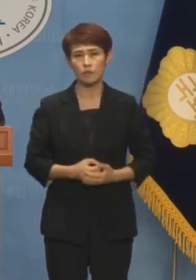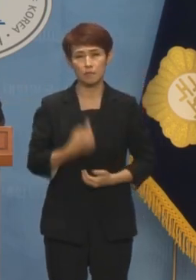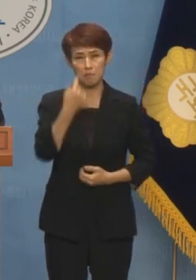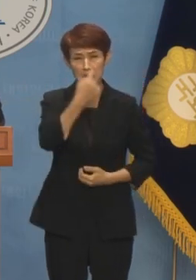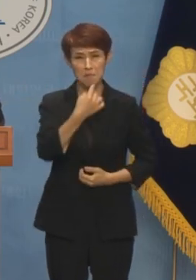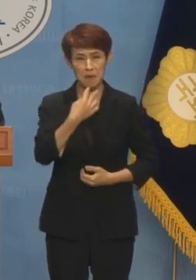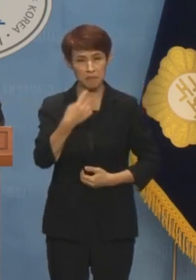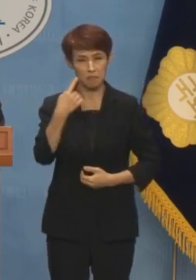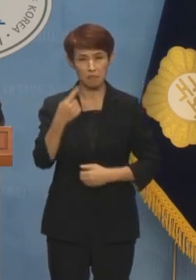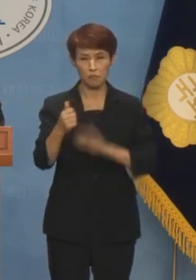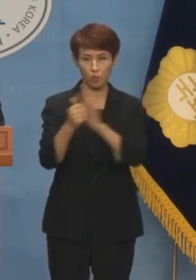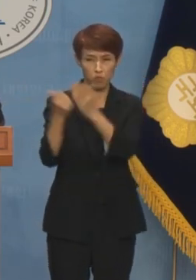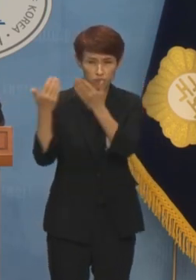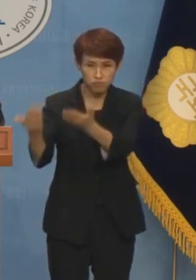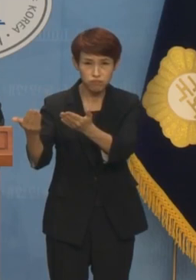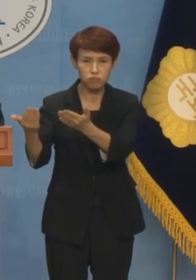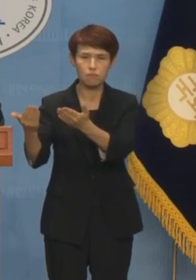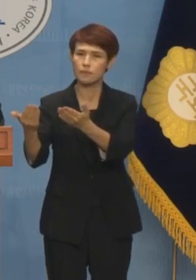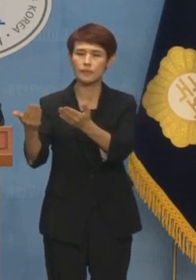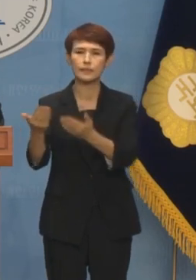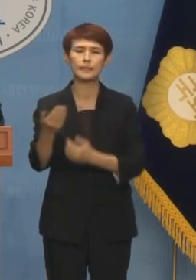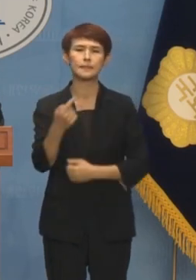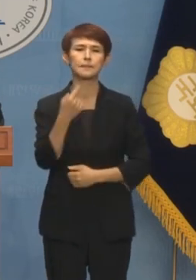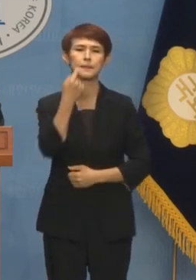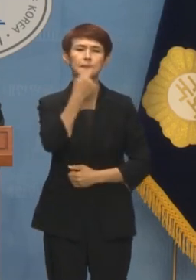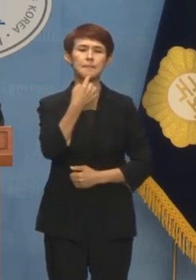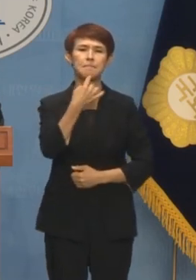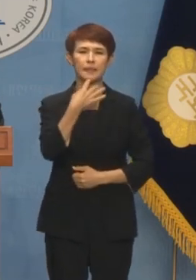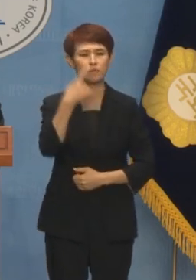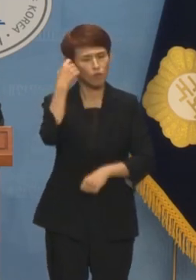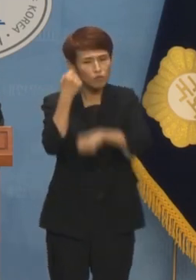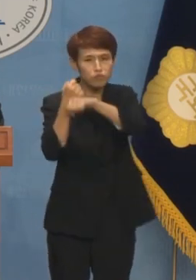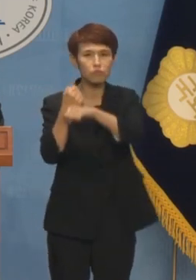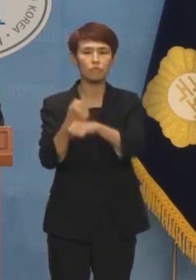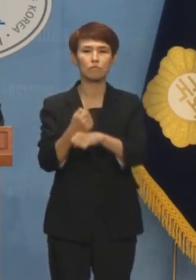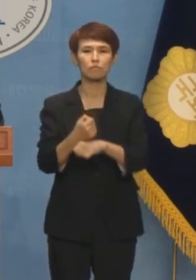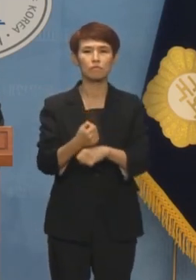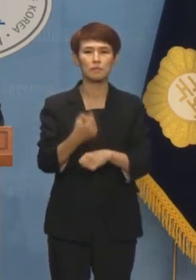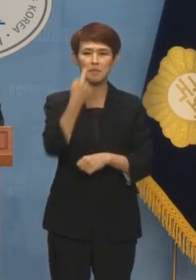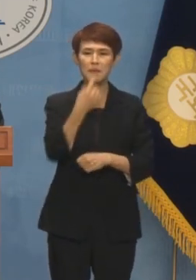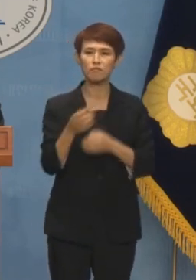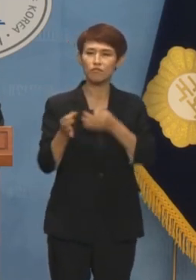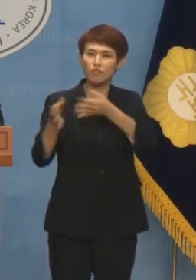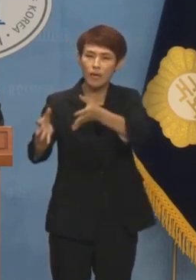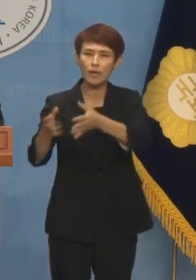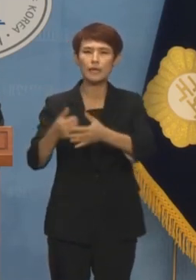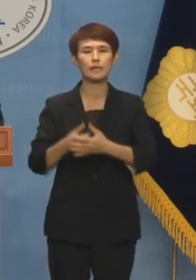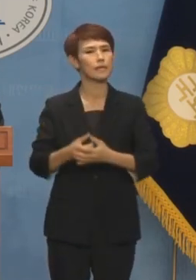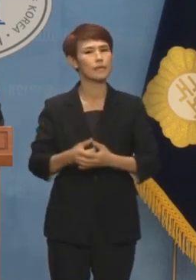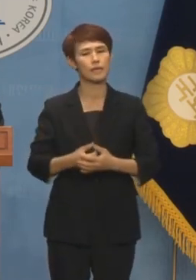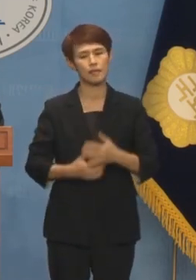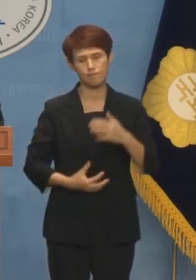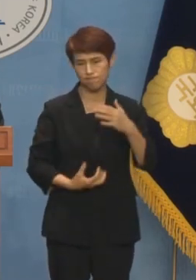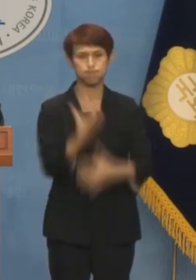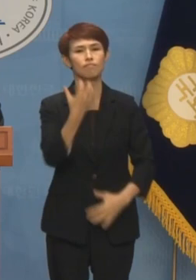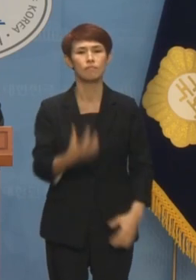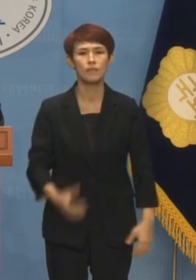말로만 그치는 윤석열 대통령의 입 R&D, 입 투자에 모욕감을 넘어 분노가